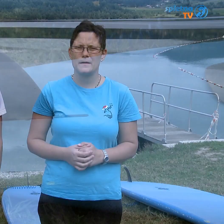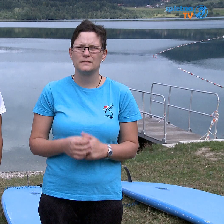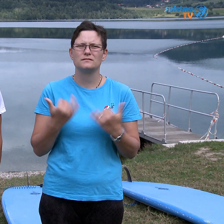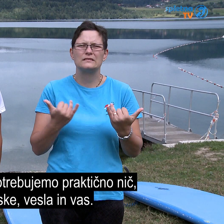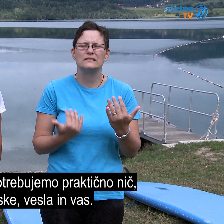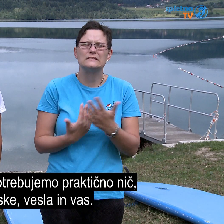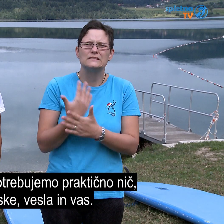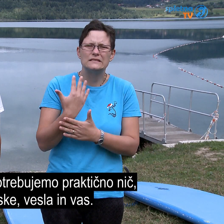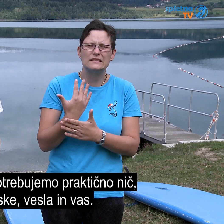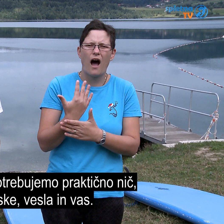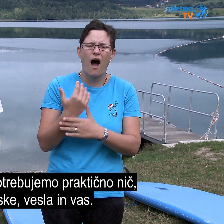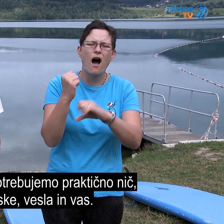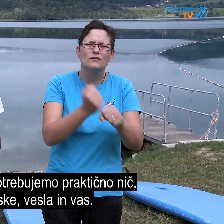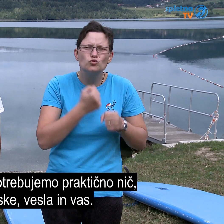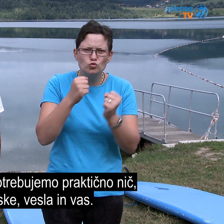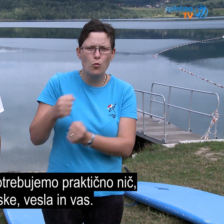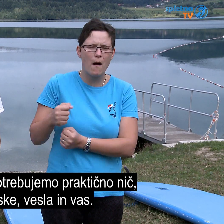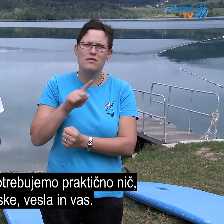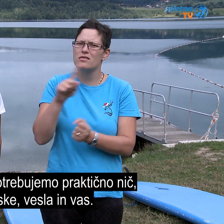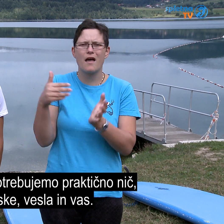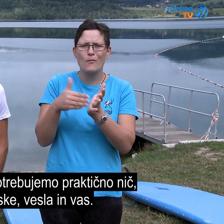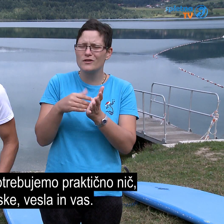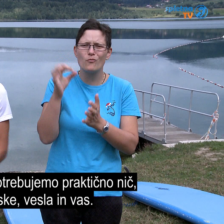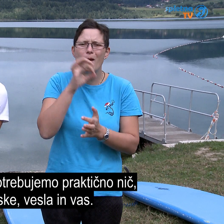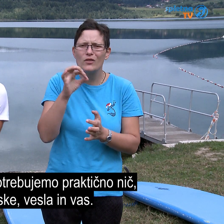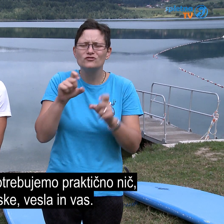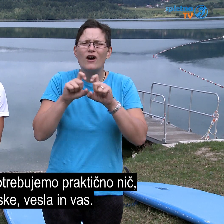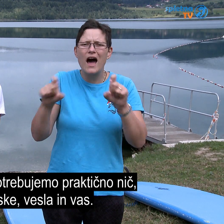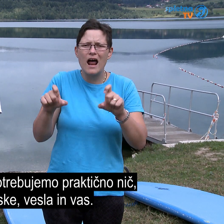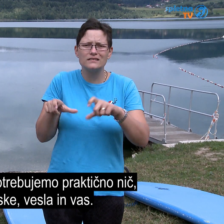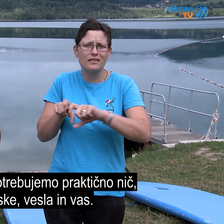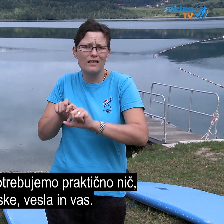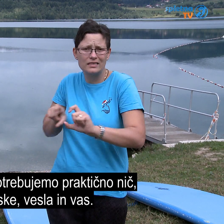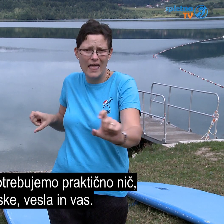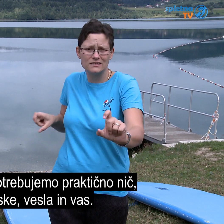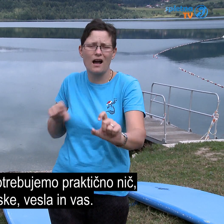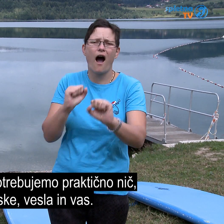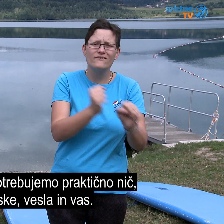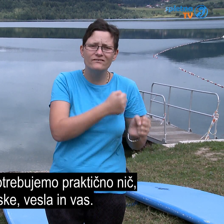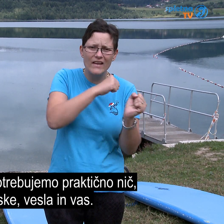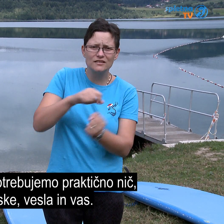Za supanje ne potrebujemo praktično nič razen deske, vesla in nas.